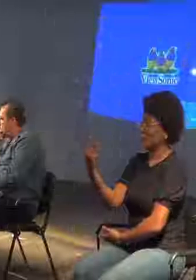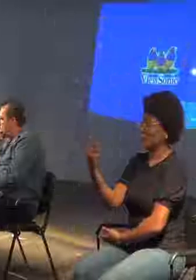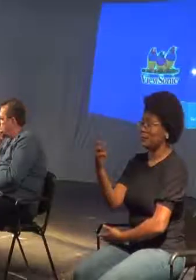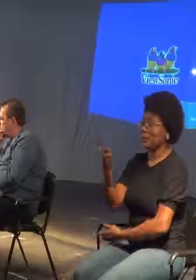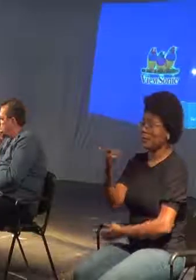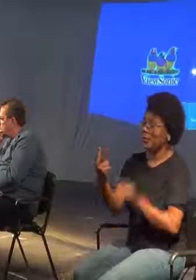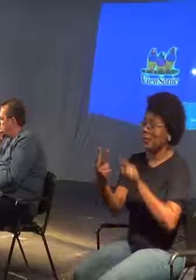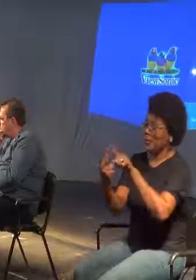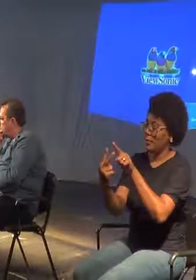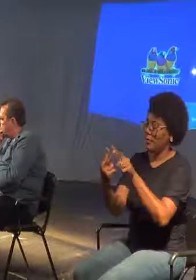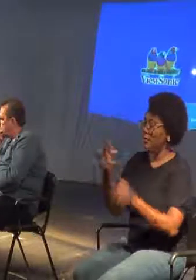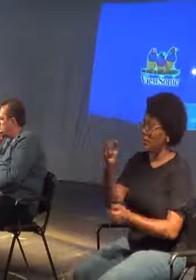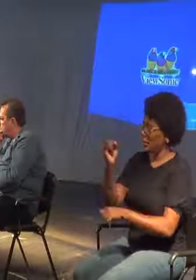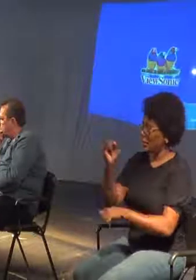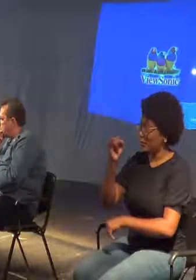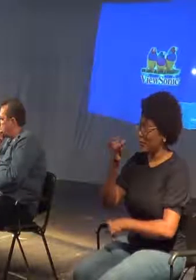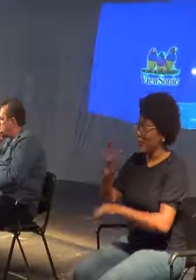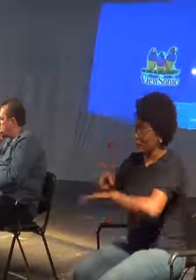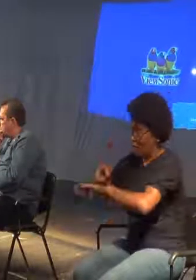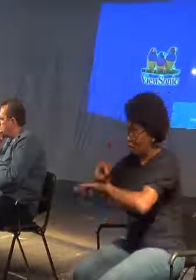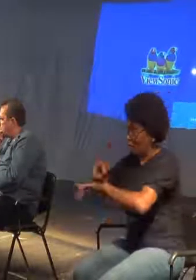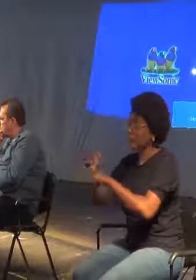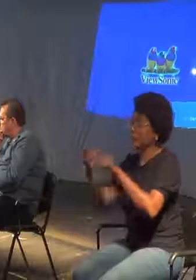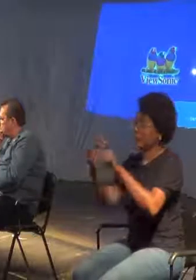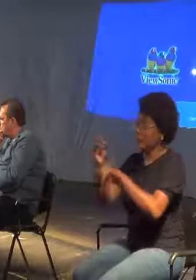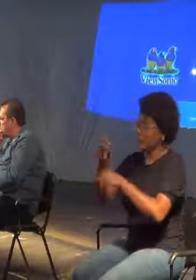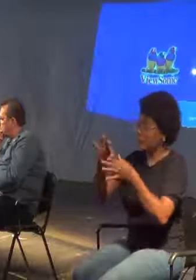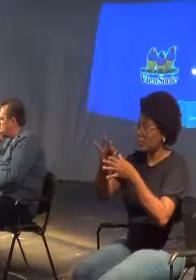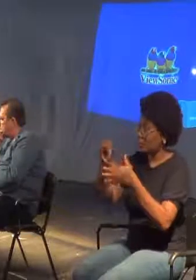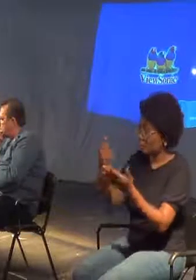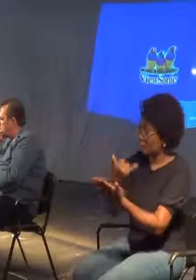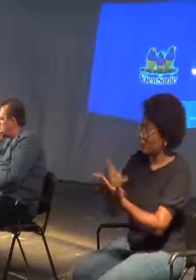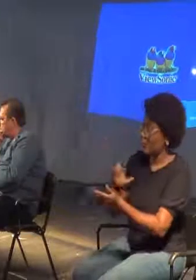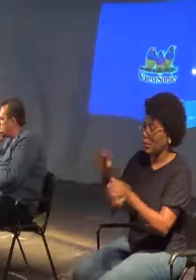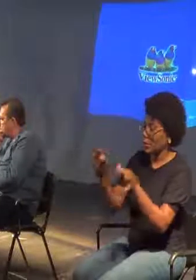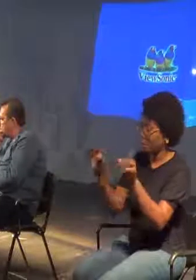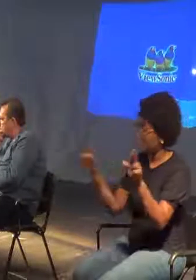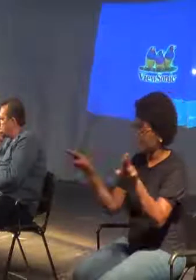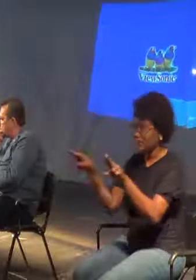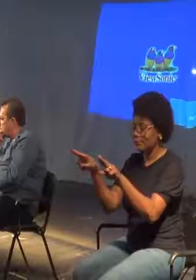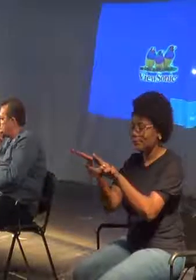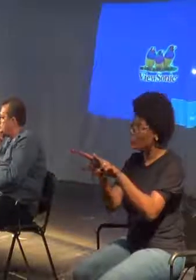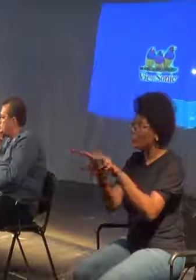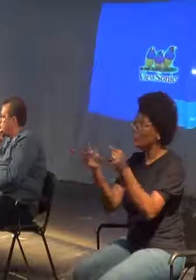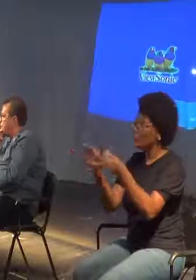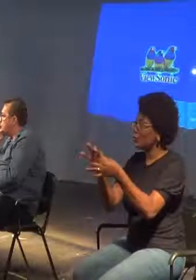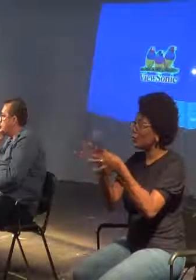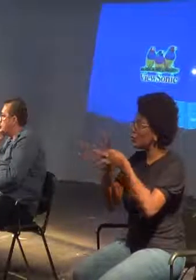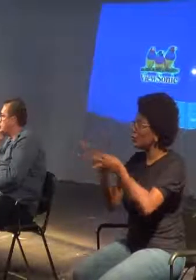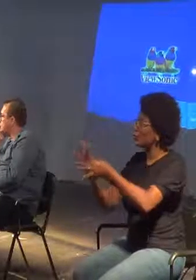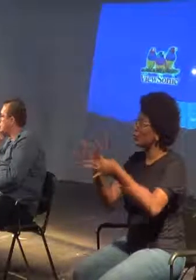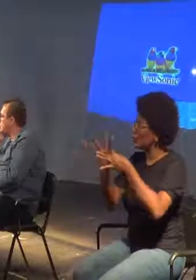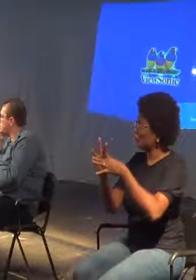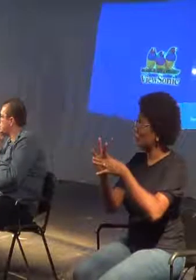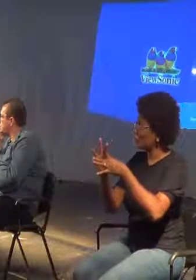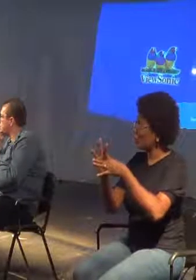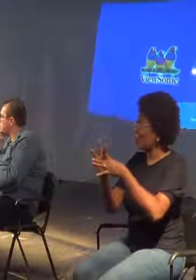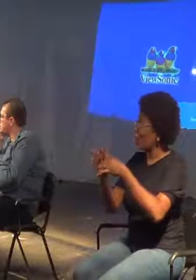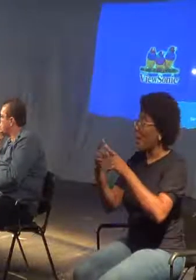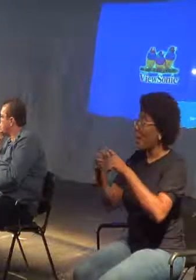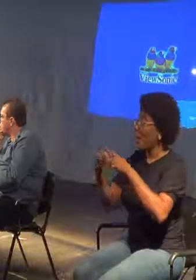Kelsey Itabuna, as especializações que vão ocorrendo ao longo das rodovias, e ao